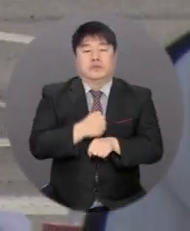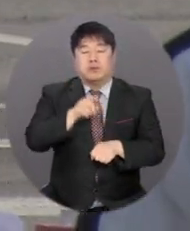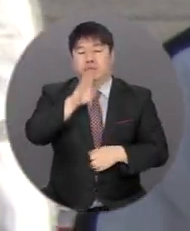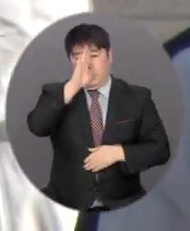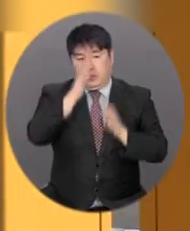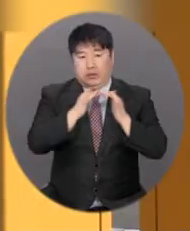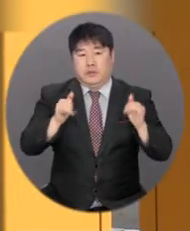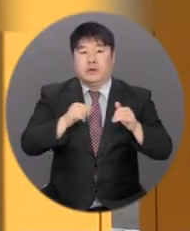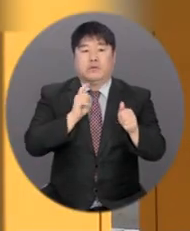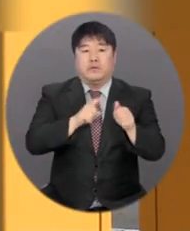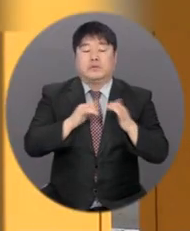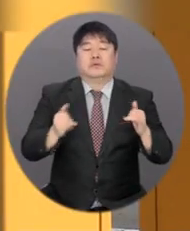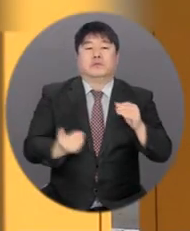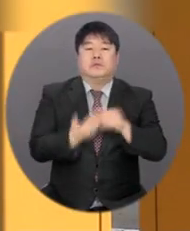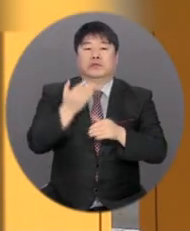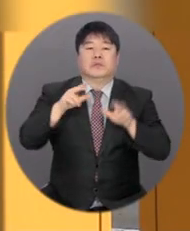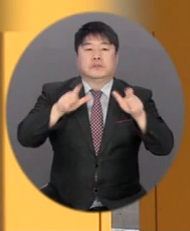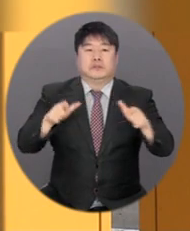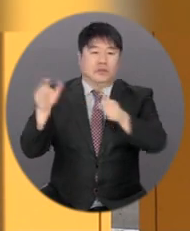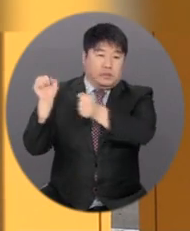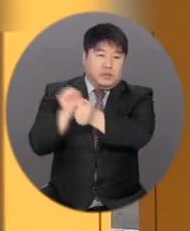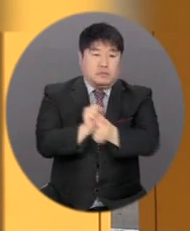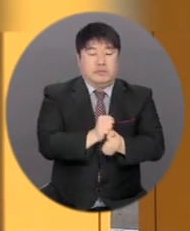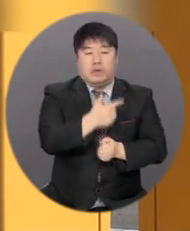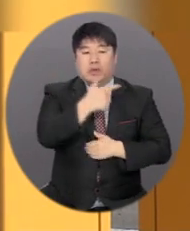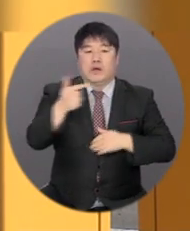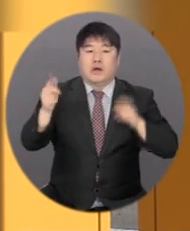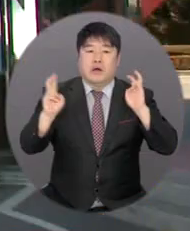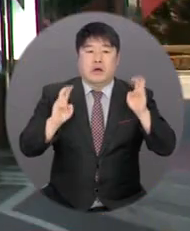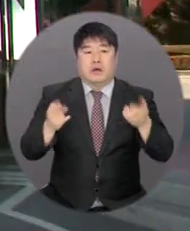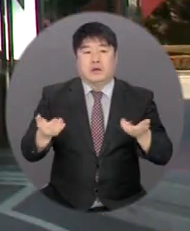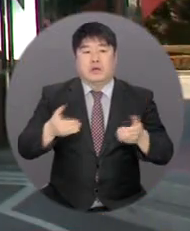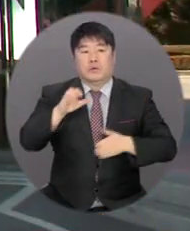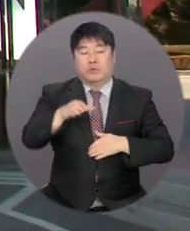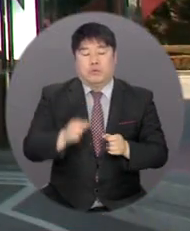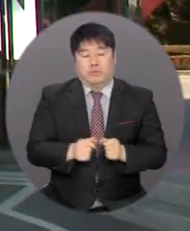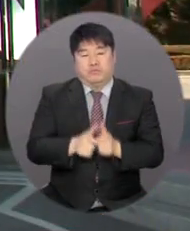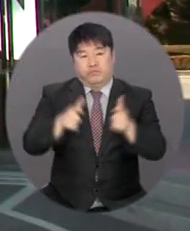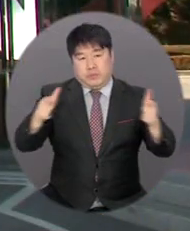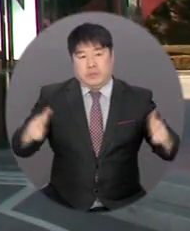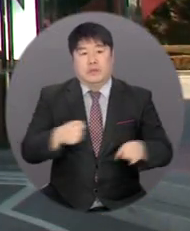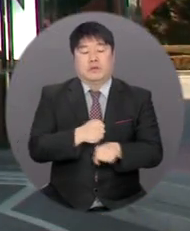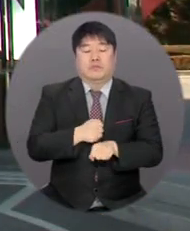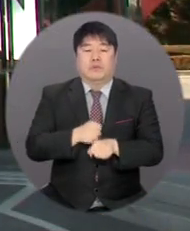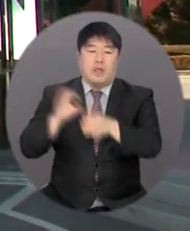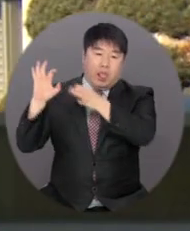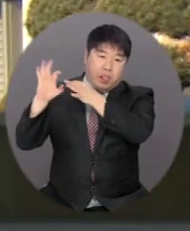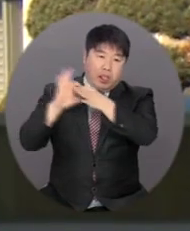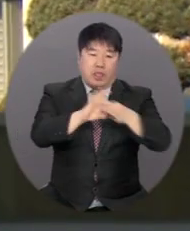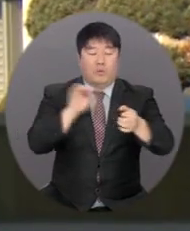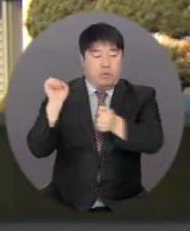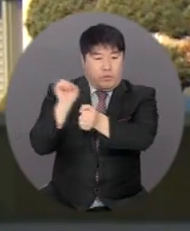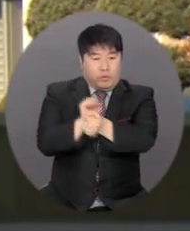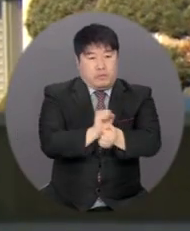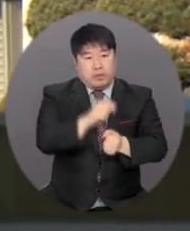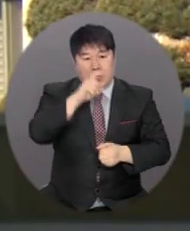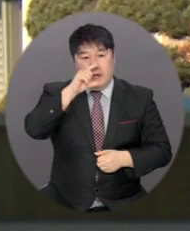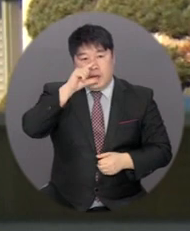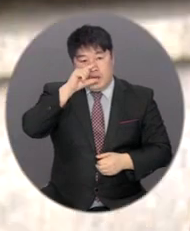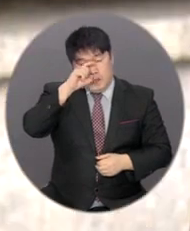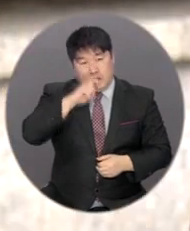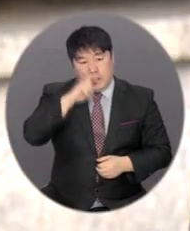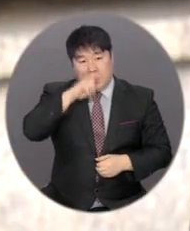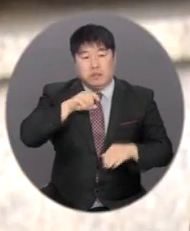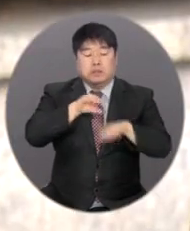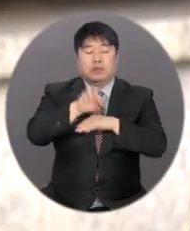확진자에서 시작된 지역 감염이 광주 지역 대형 사업장으로 번졌습니다. 꼬리를 문 연쇄 감염을 통해 기아자동차 광주